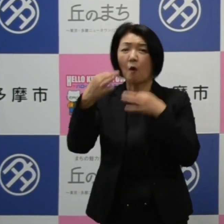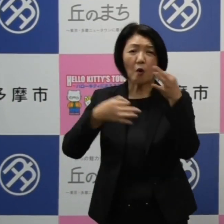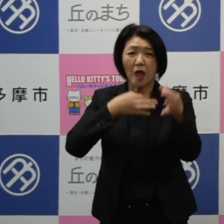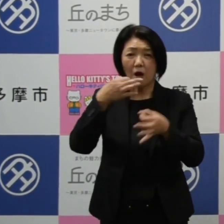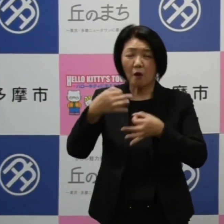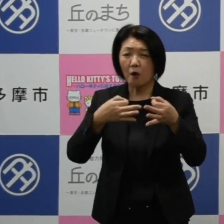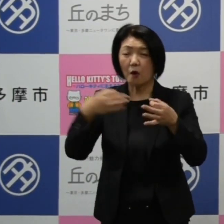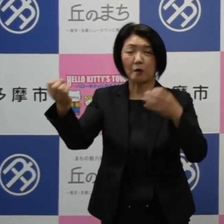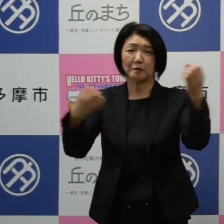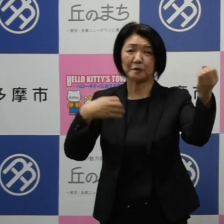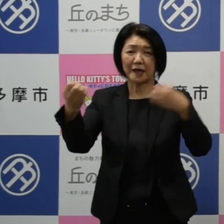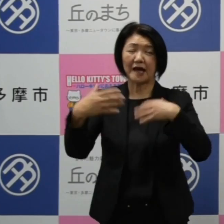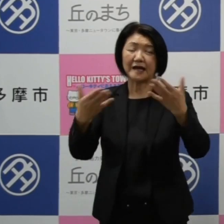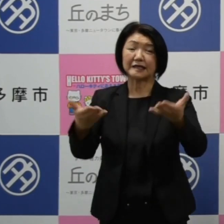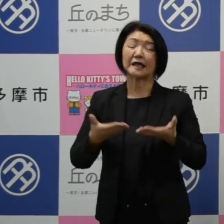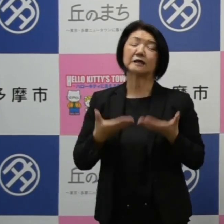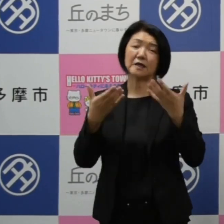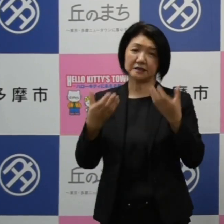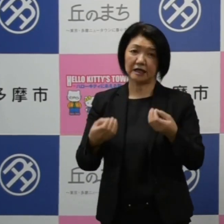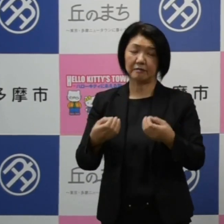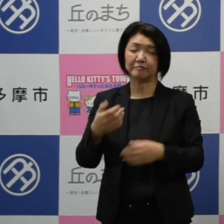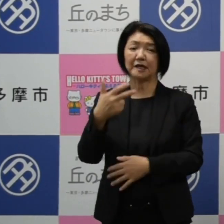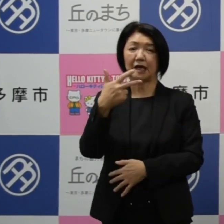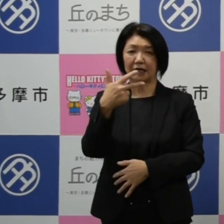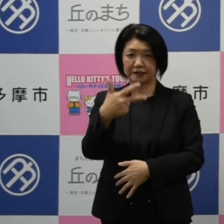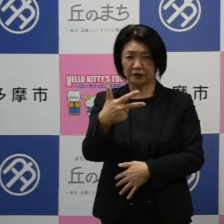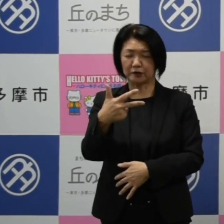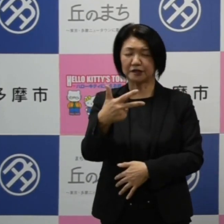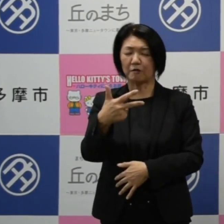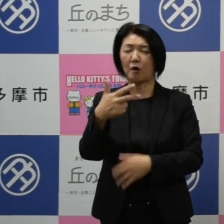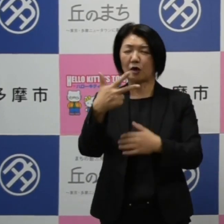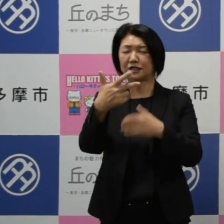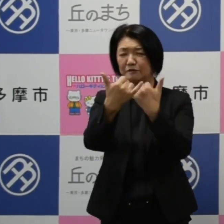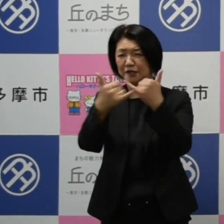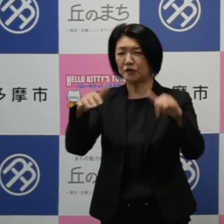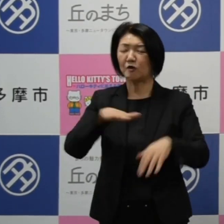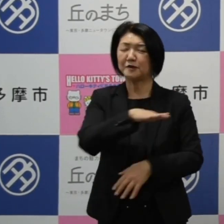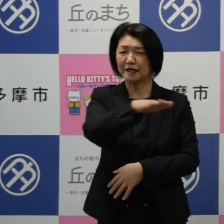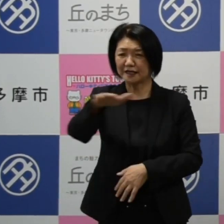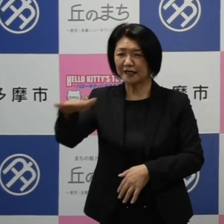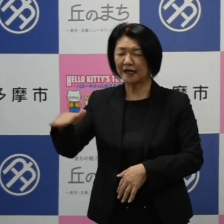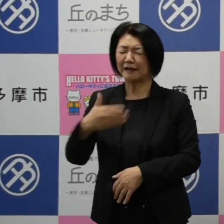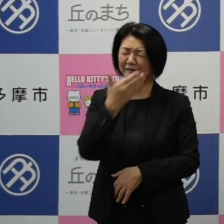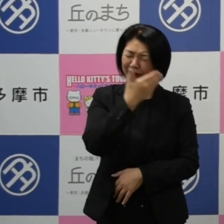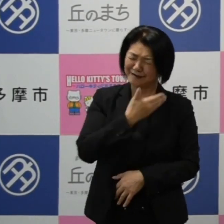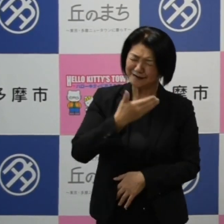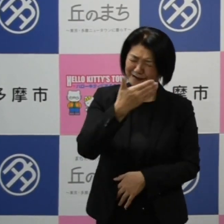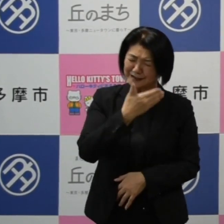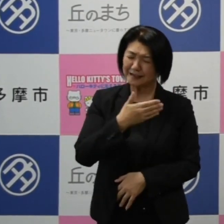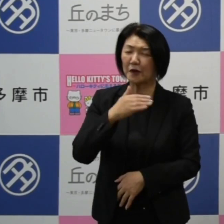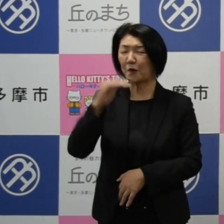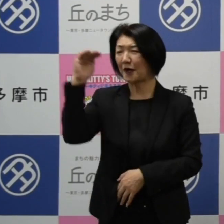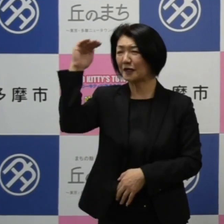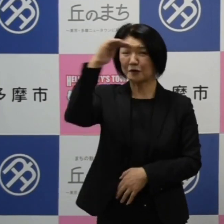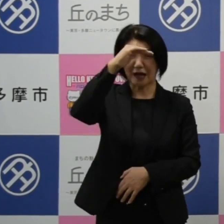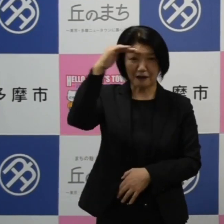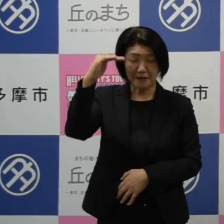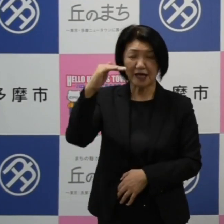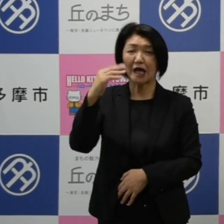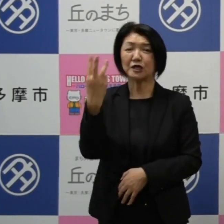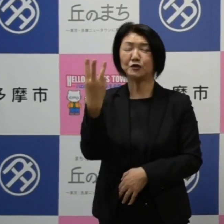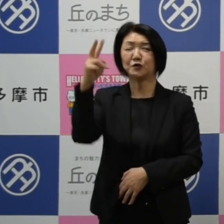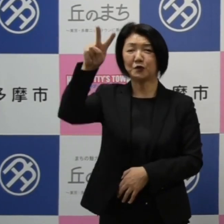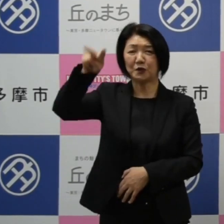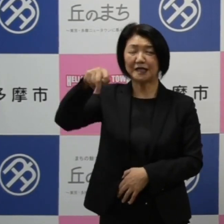ました。市としても市民の皆さんに愛されてきたこれらの景観と百合の